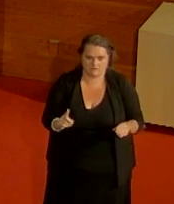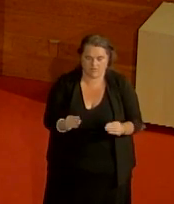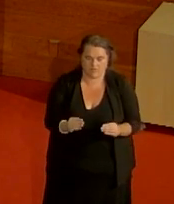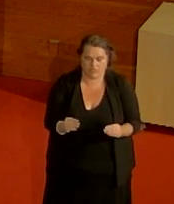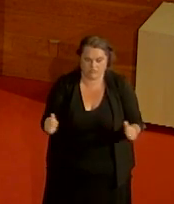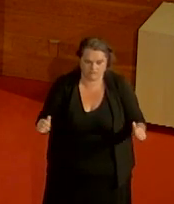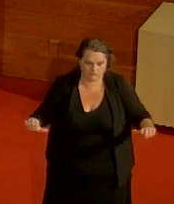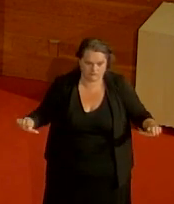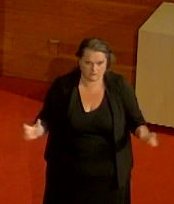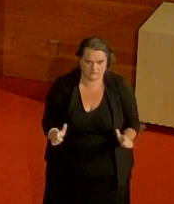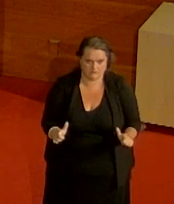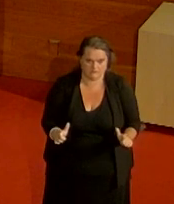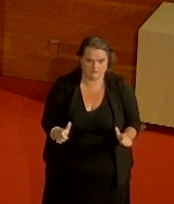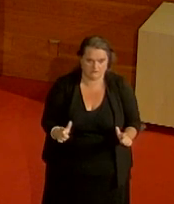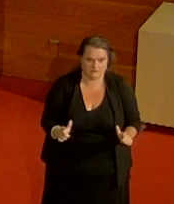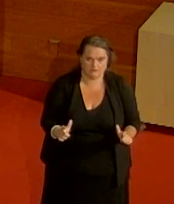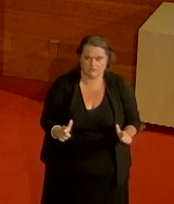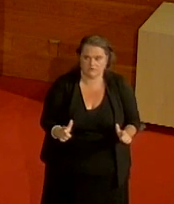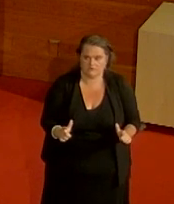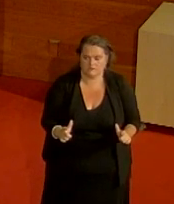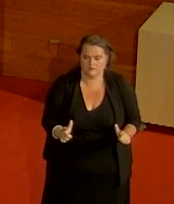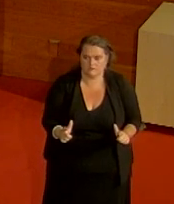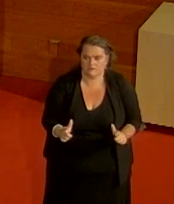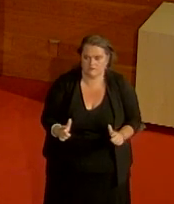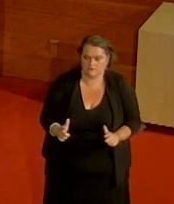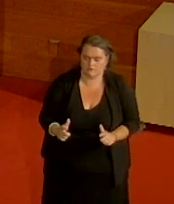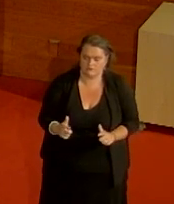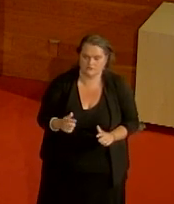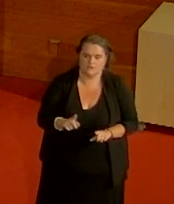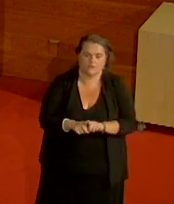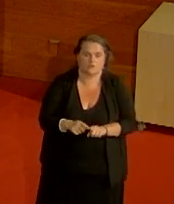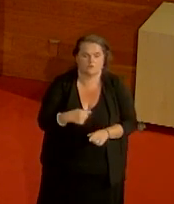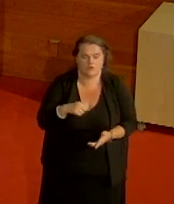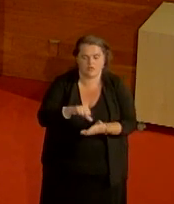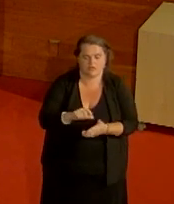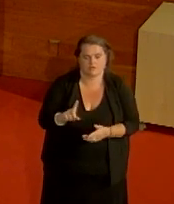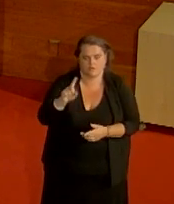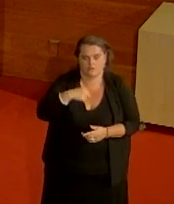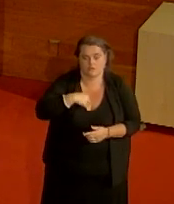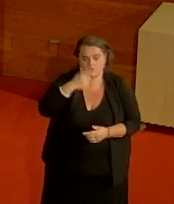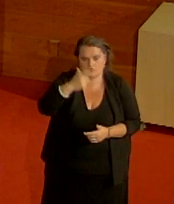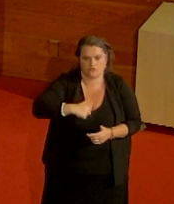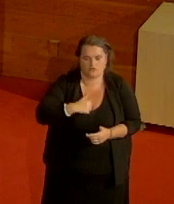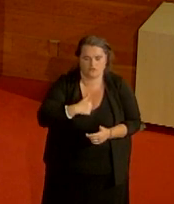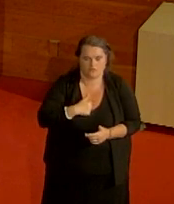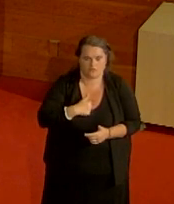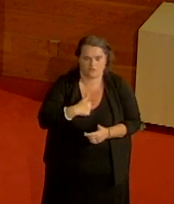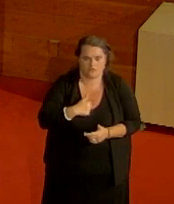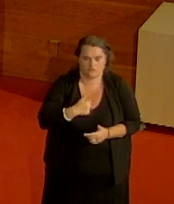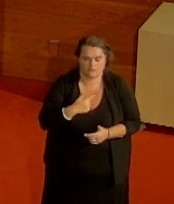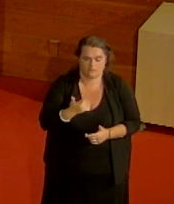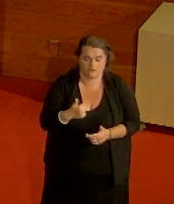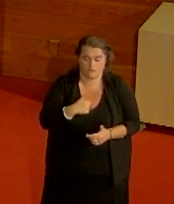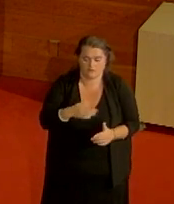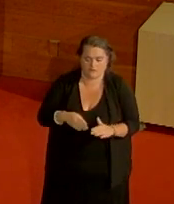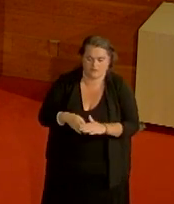especialmente favore favorecida por la hegemonía del yo como centralidad y del yo como producto el yo como puerta de entrada a